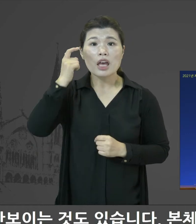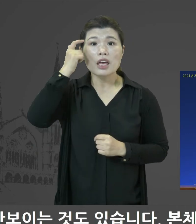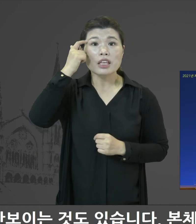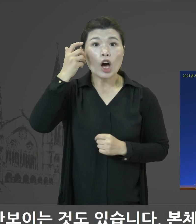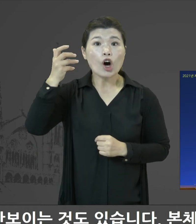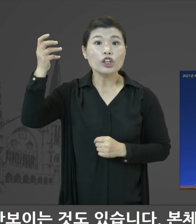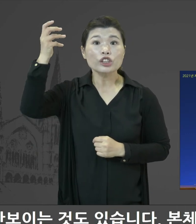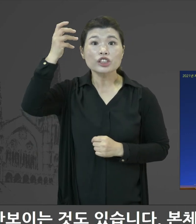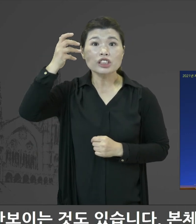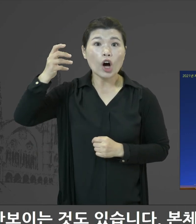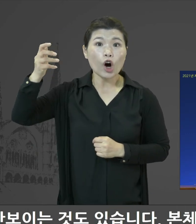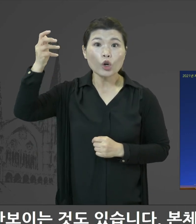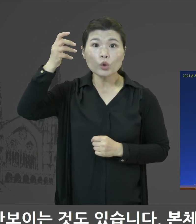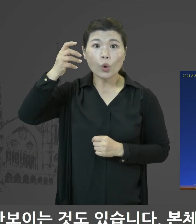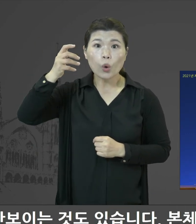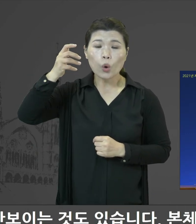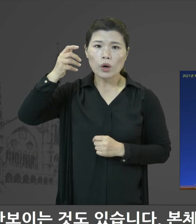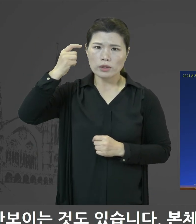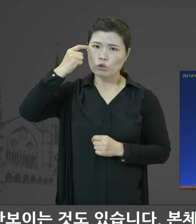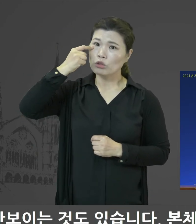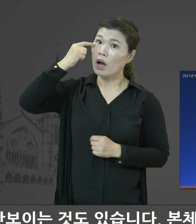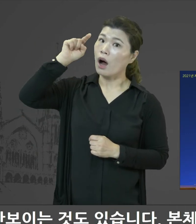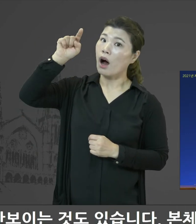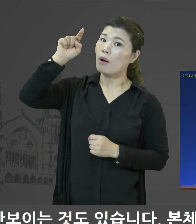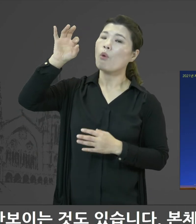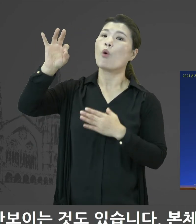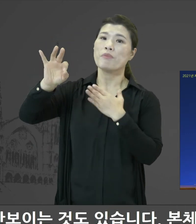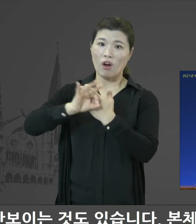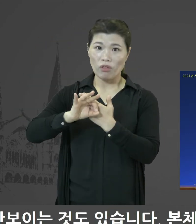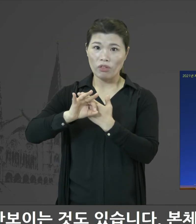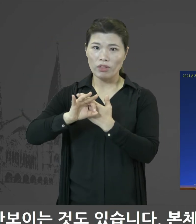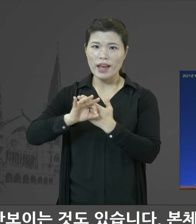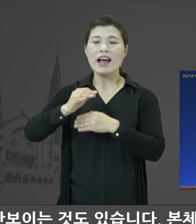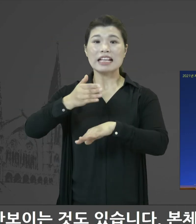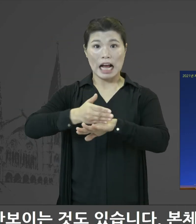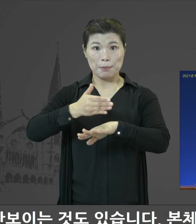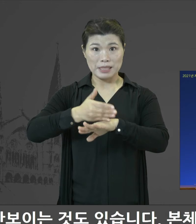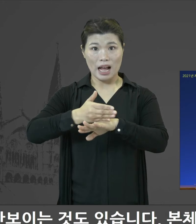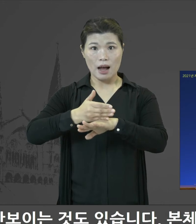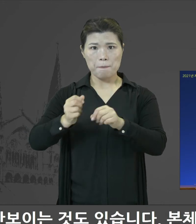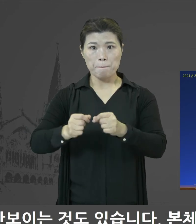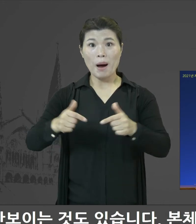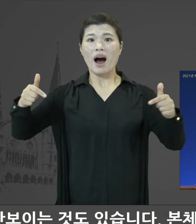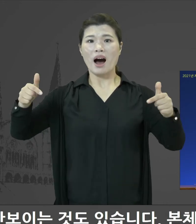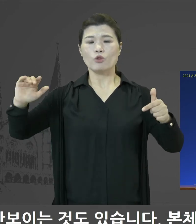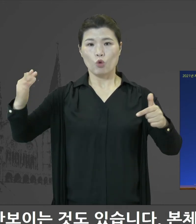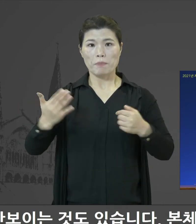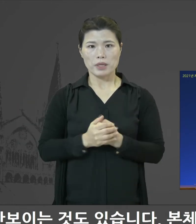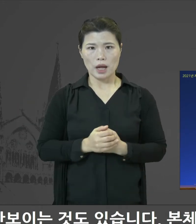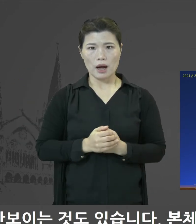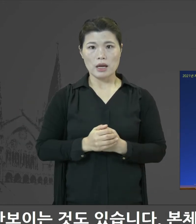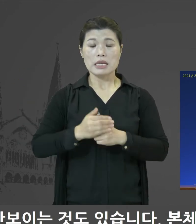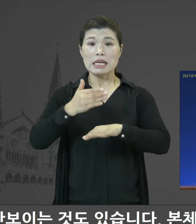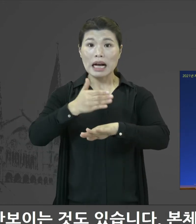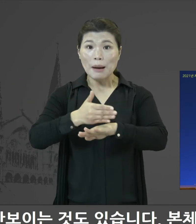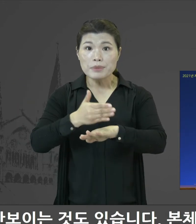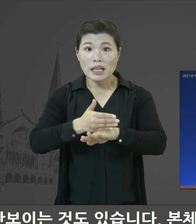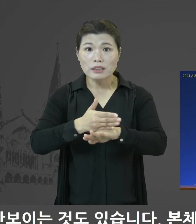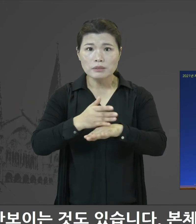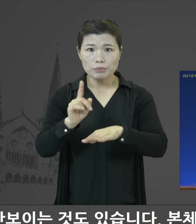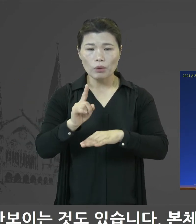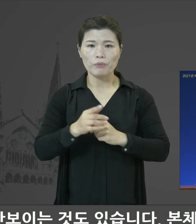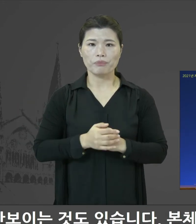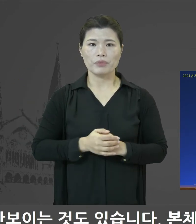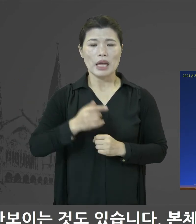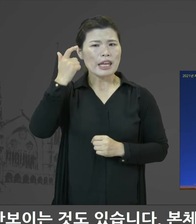잡으면 감사의 마음이 많아지게 되어 있습니다. 감사는 영적 시각을 바르게